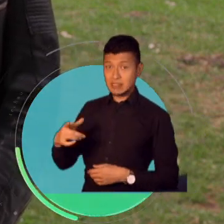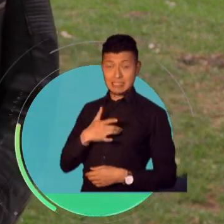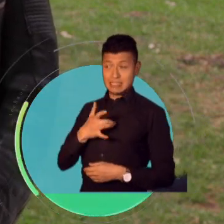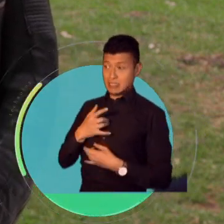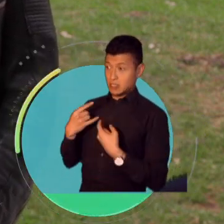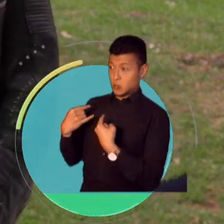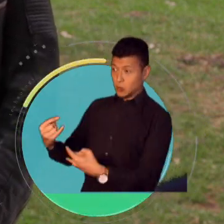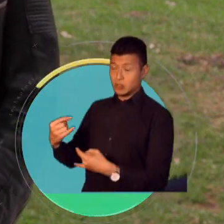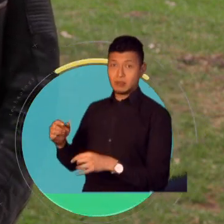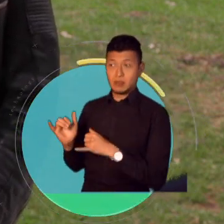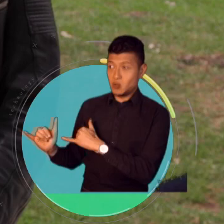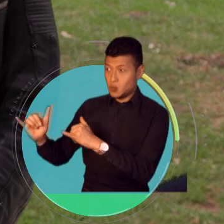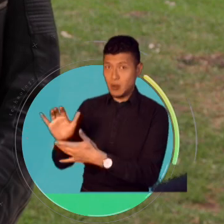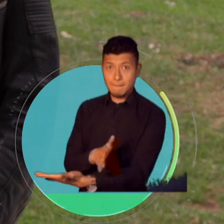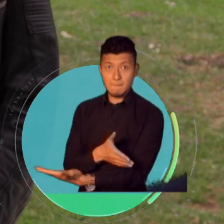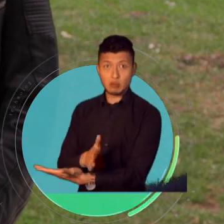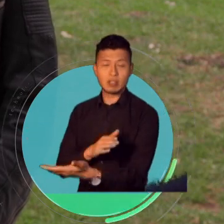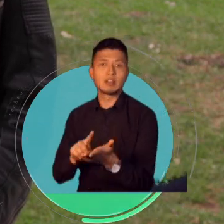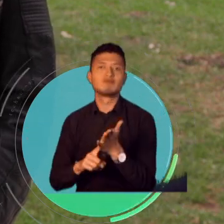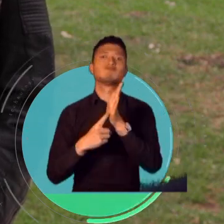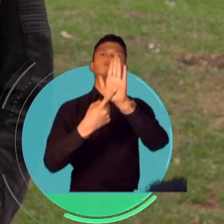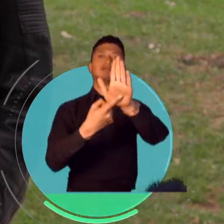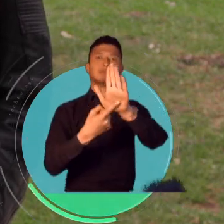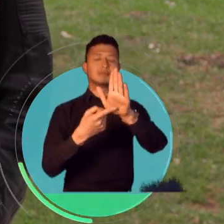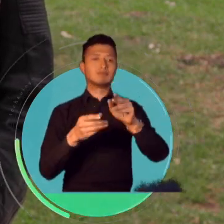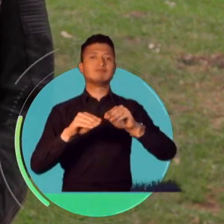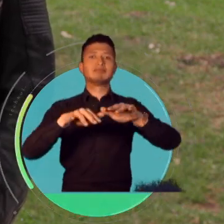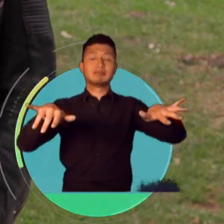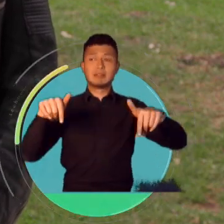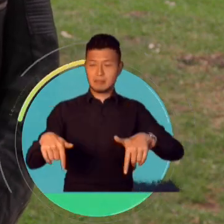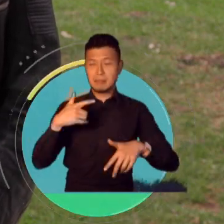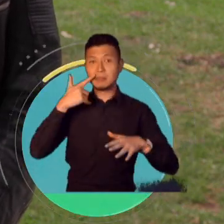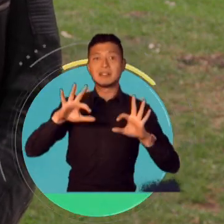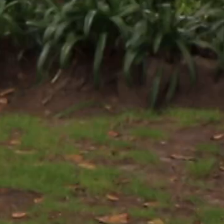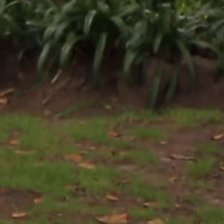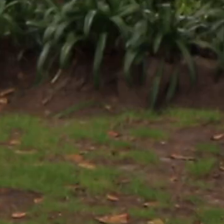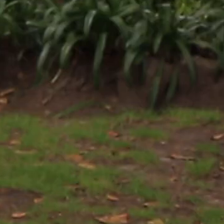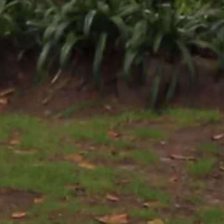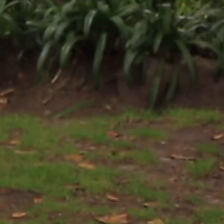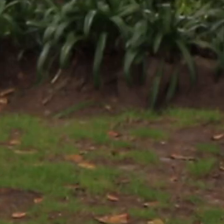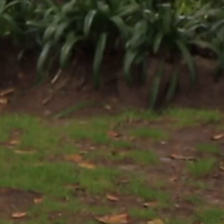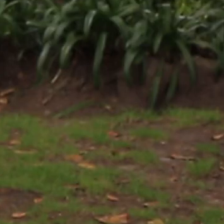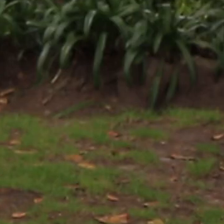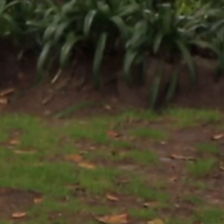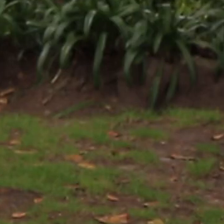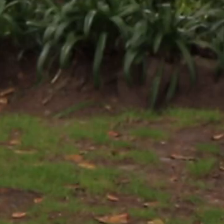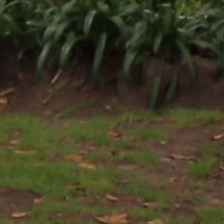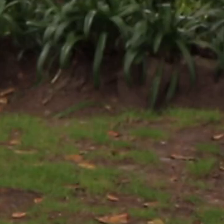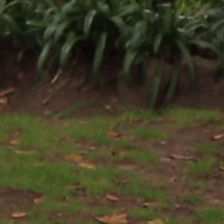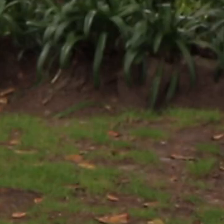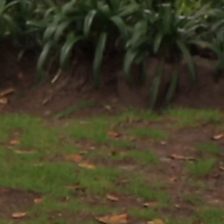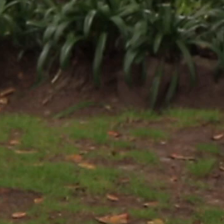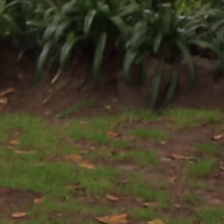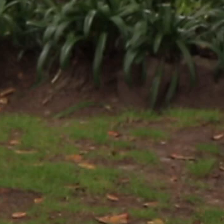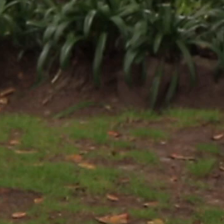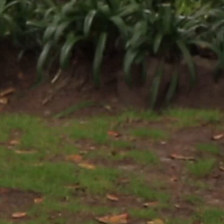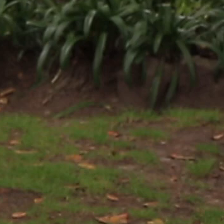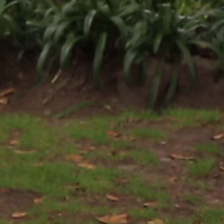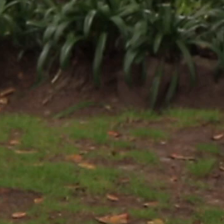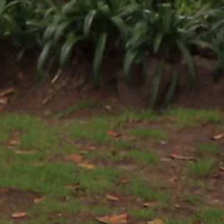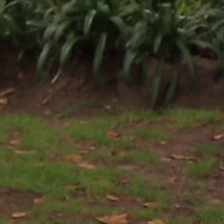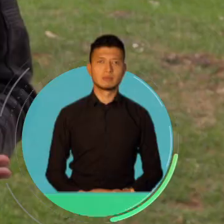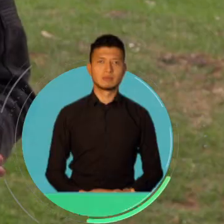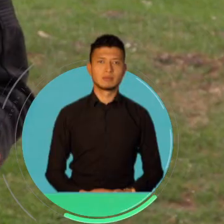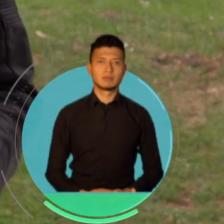life porque esto es pura vida esto es pura terapia para la para la vida de cada uno de nosotros entiendo Camilo quieres agregar